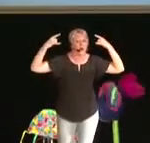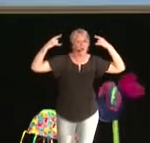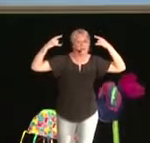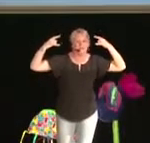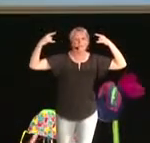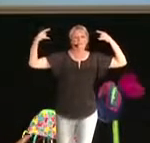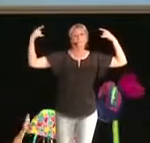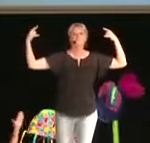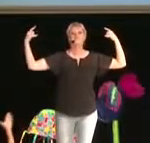à la fenêtre?